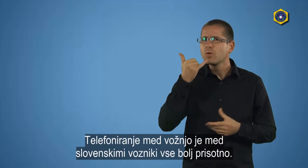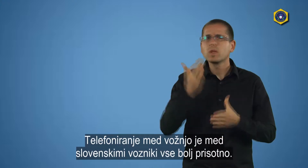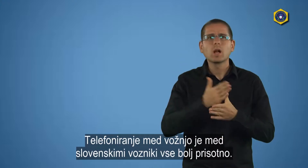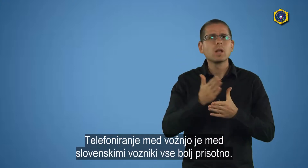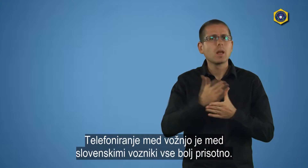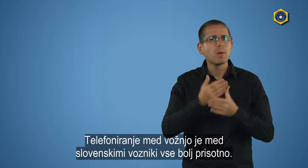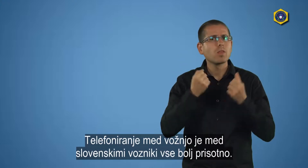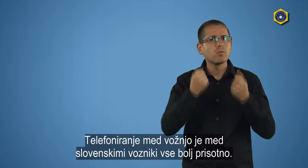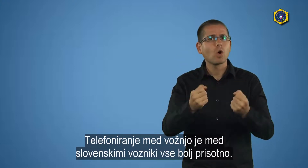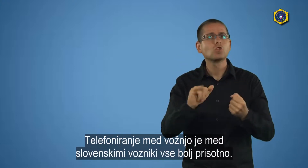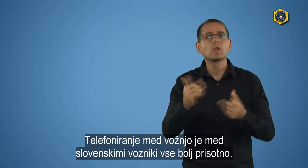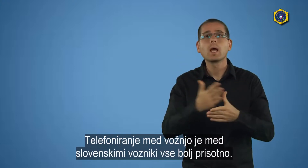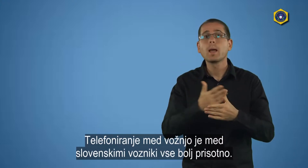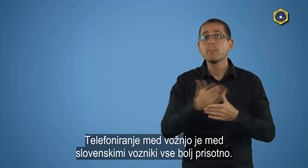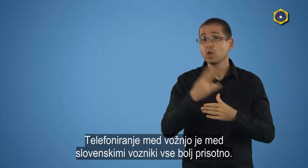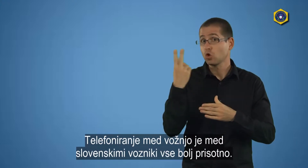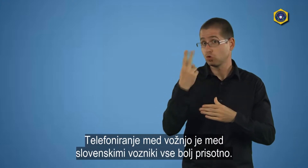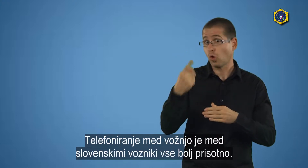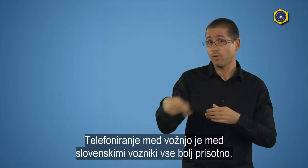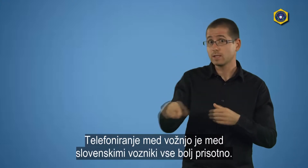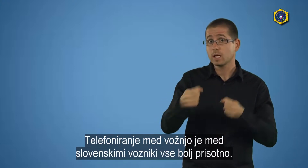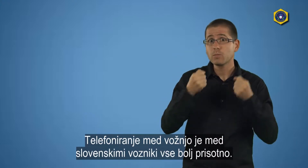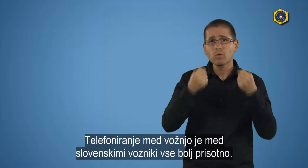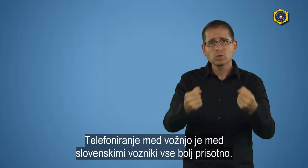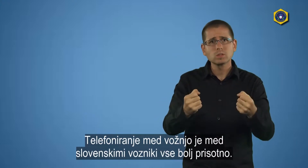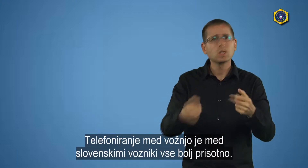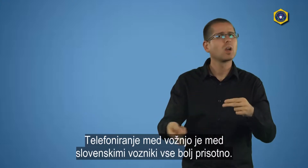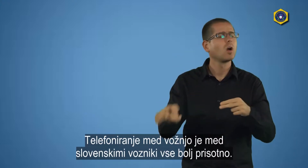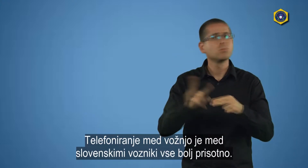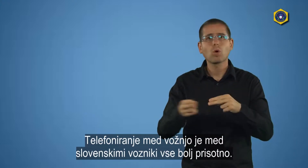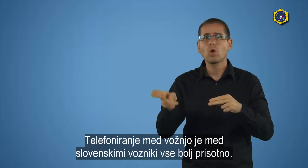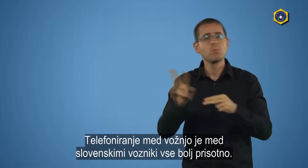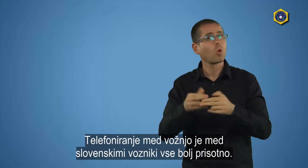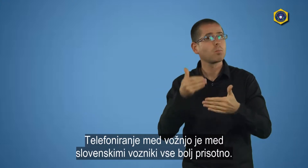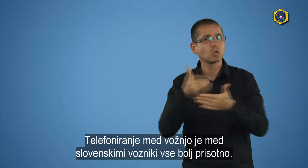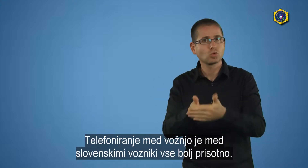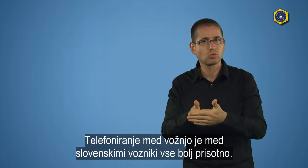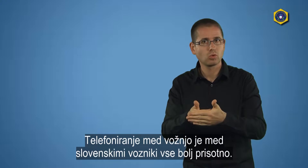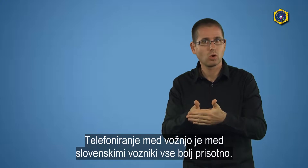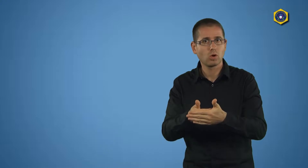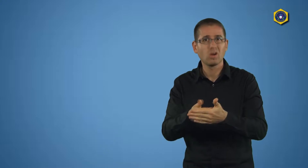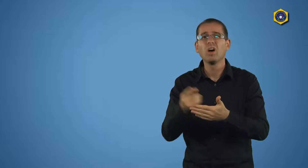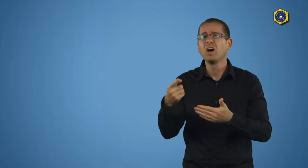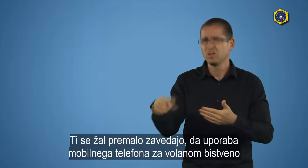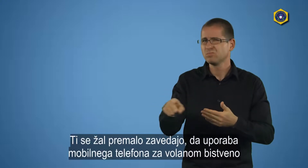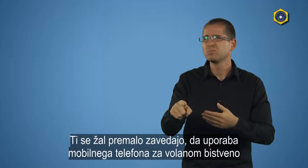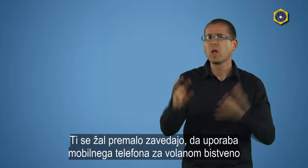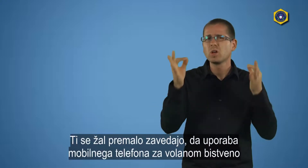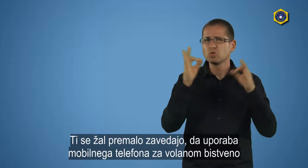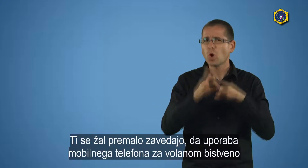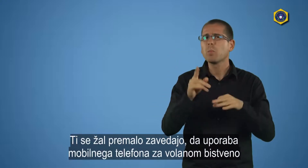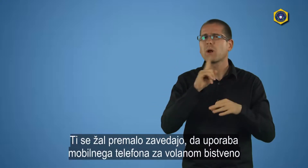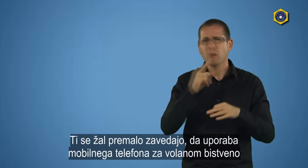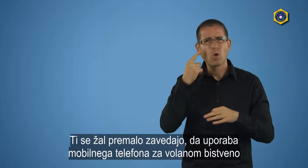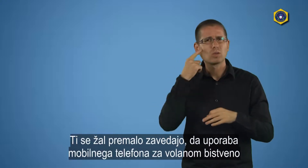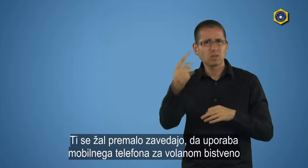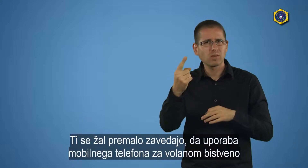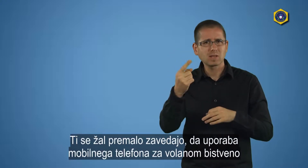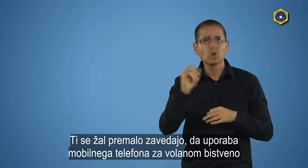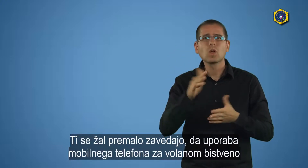Telefoniranje med vožnjo je med slovenskimi vozniki vse bolj prisotno. Ti se žal premalo zavedajo, da